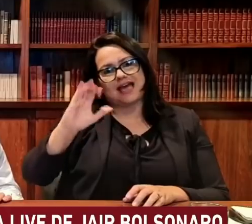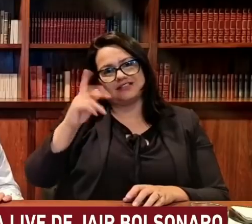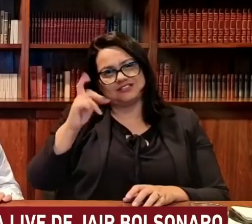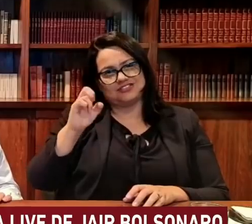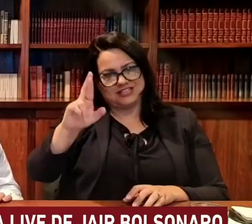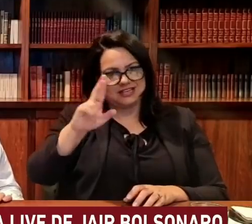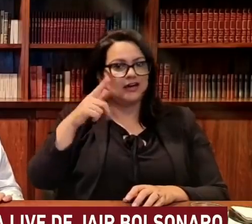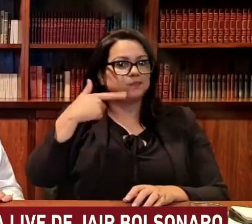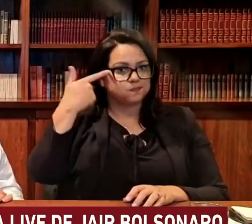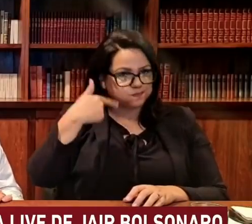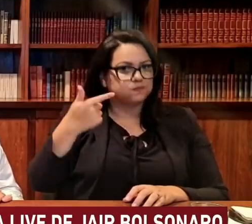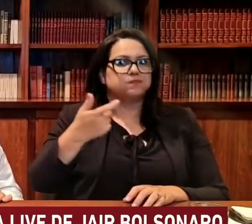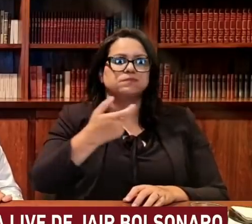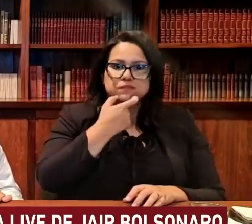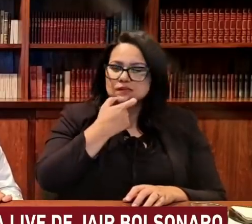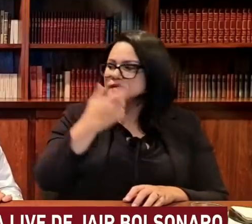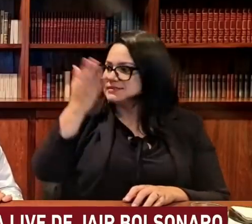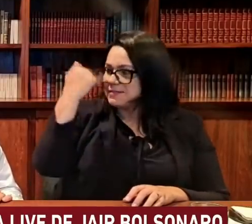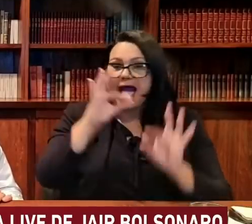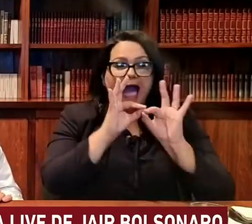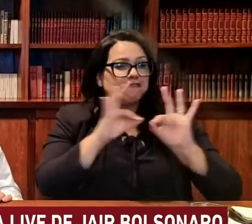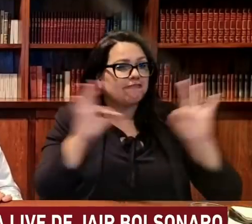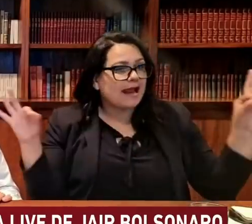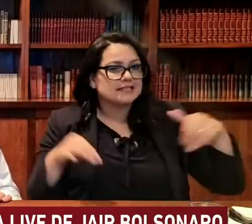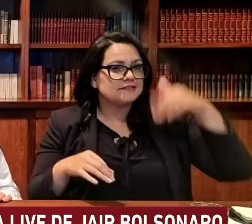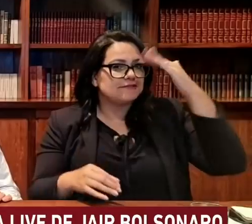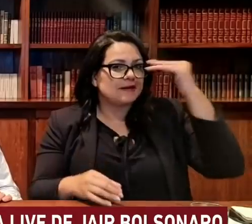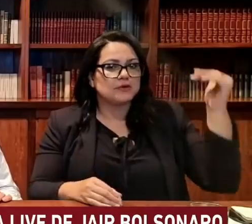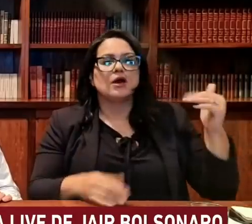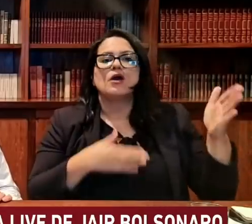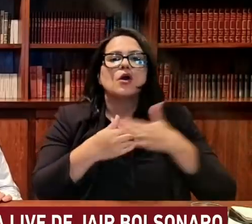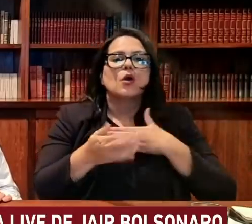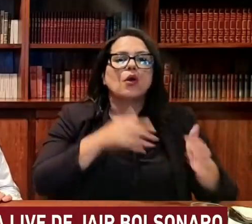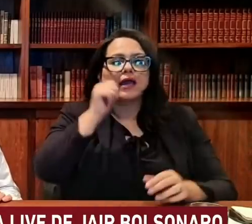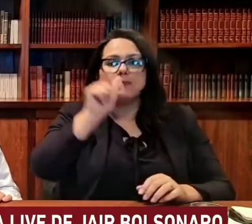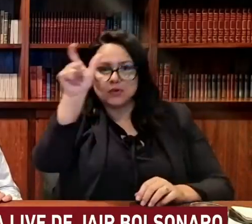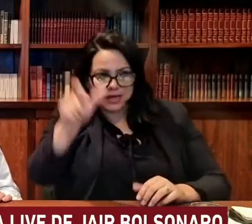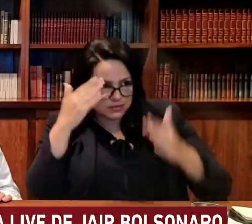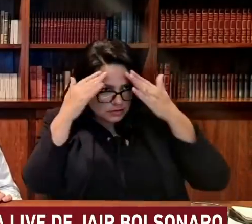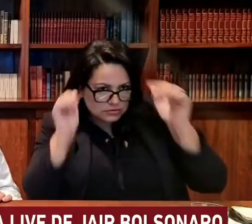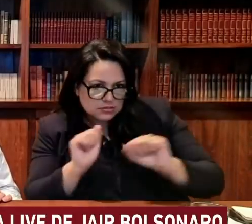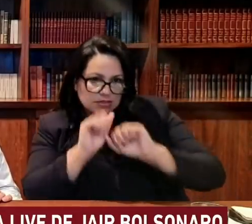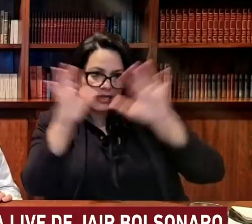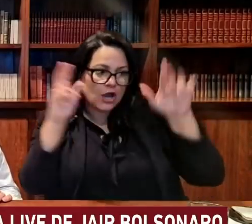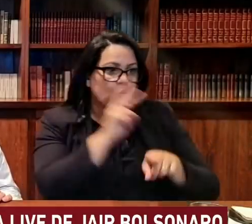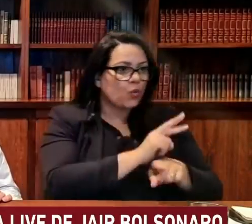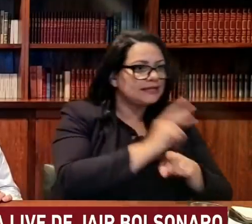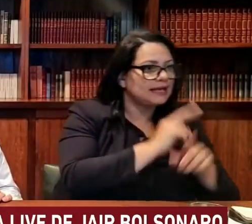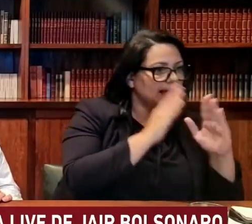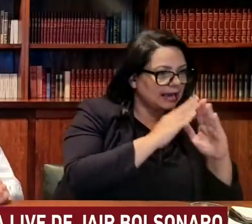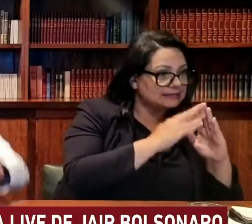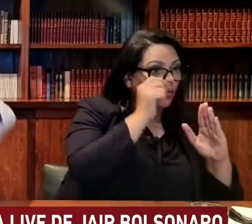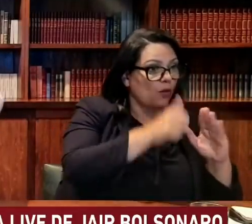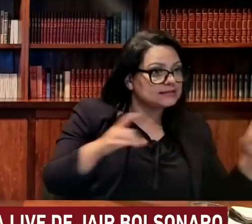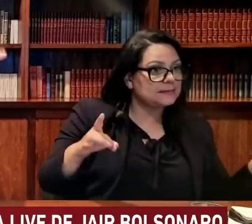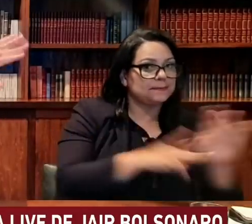num caminho de prosperidade. Sabe qual é a frase que ela tinha? Qualquer mulher que entenda os problemas de cuidar de uma casa está quase apta a